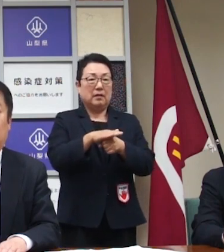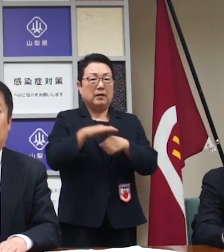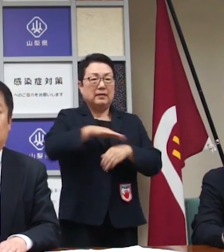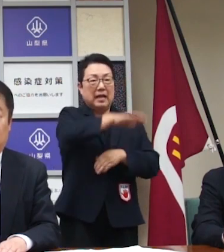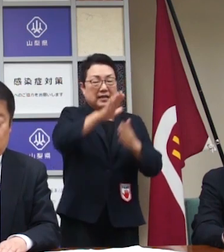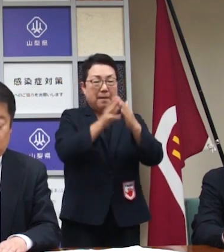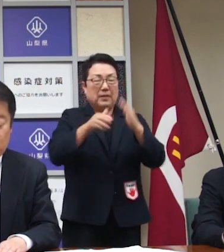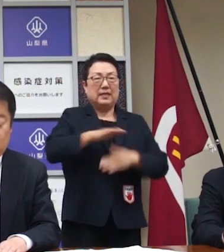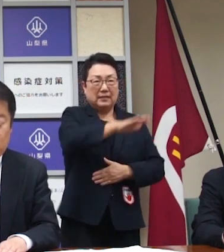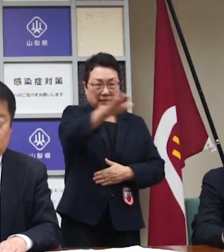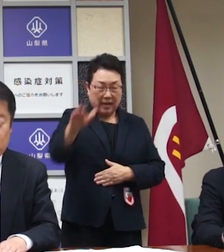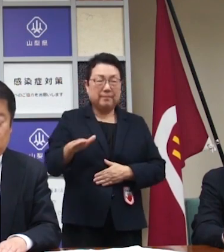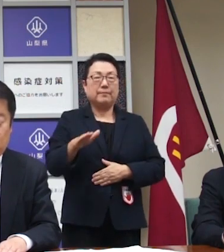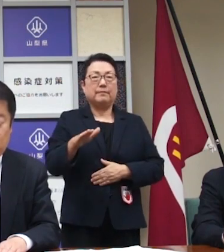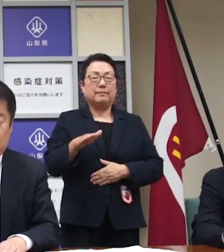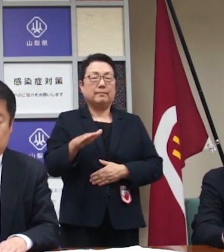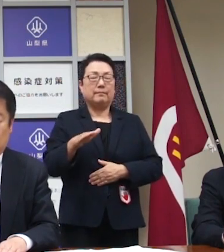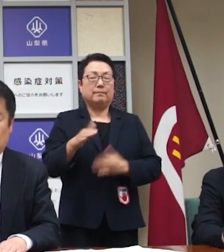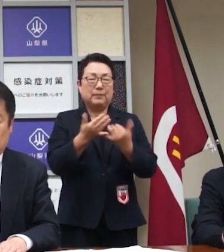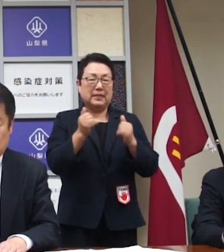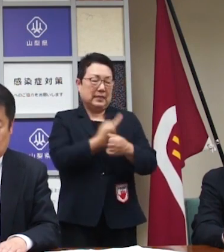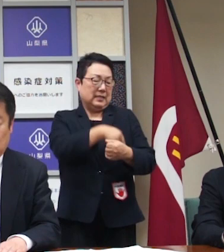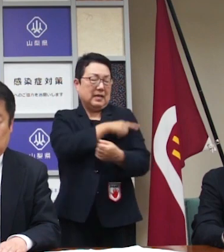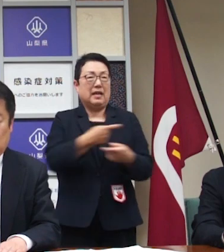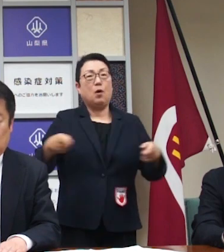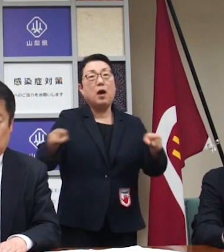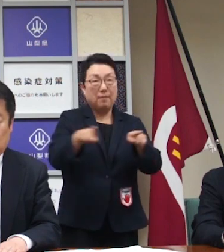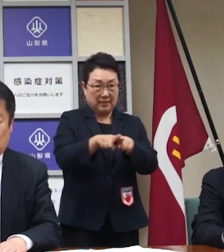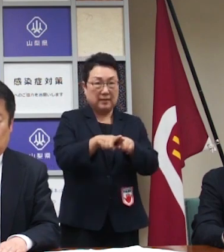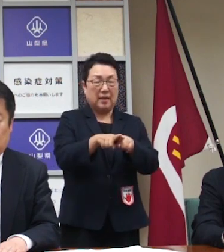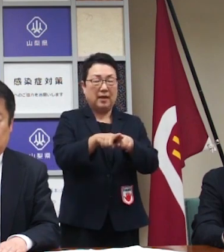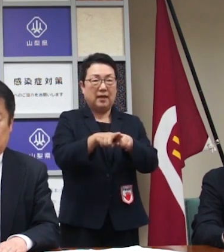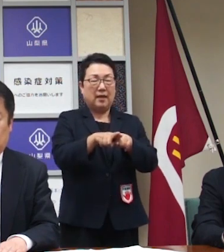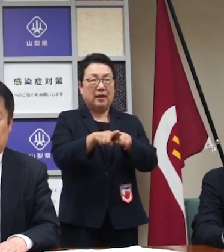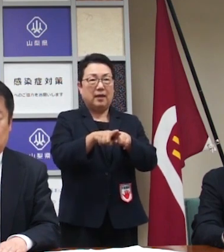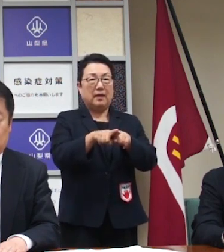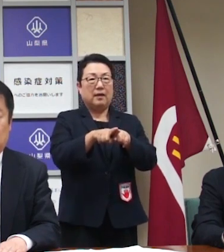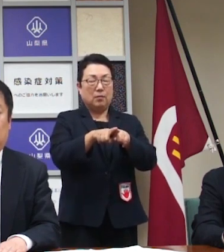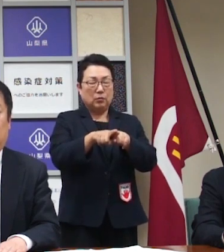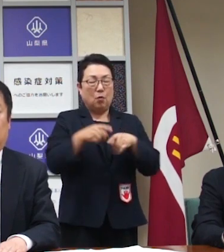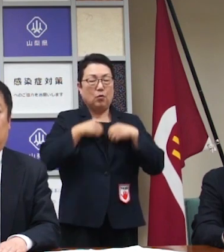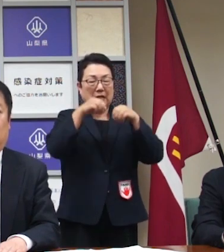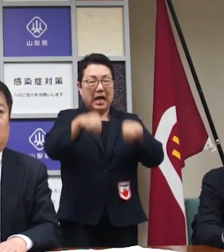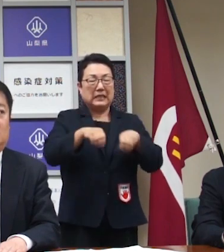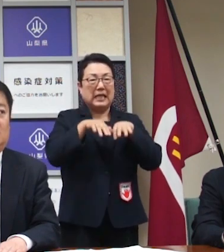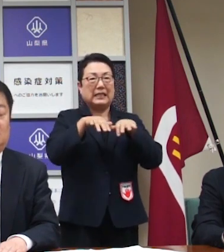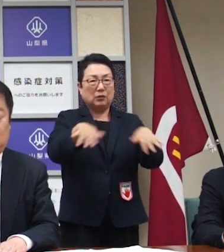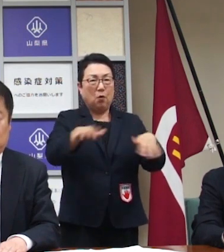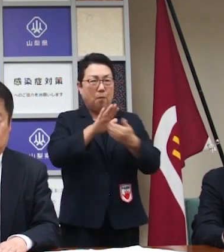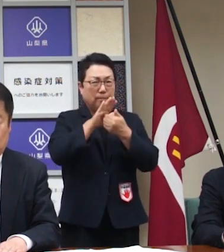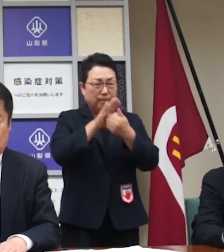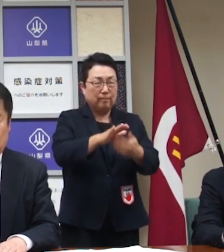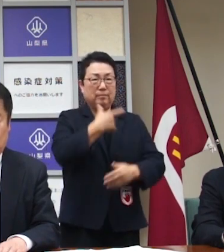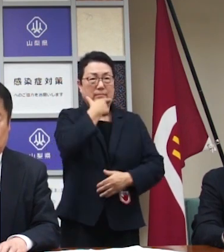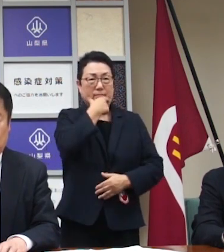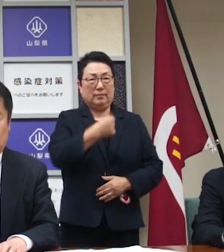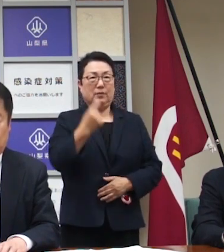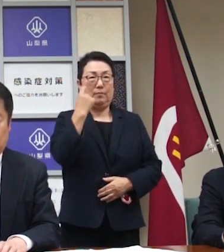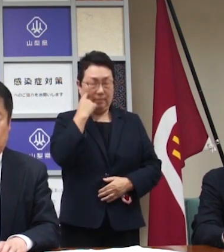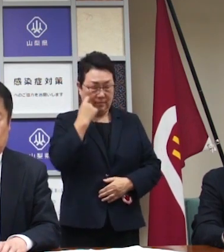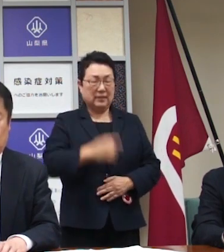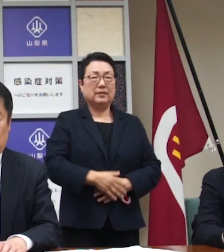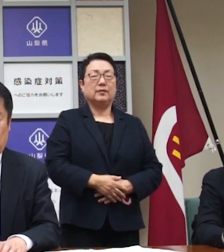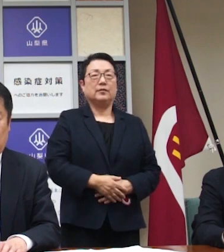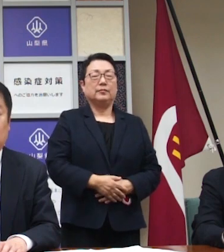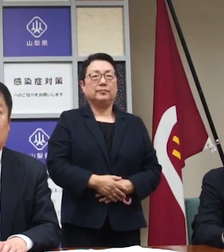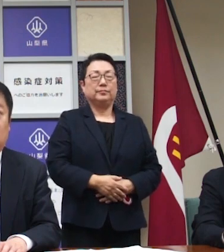梨で、全県民一丸となって、この新しい感染症に、立ち向かっていただきますようお願いを申し上げ